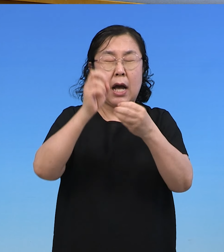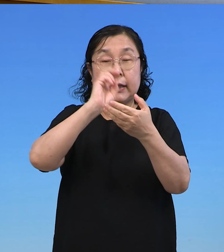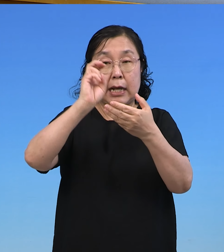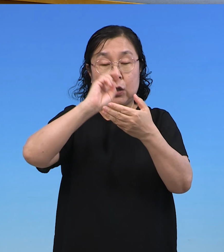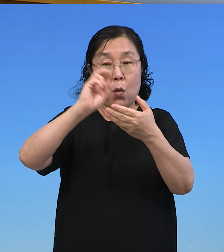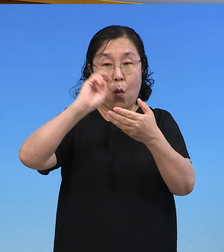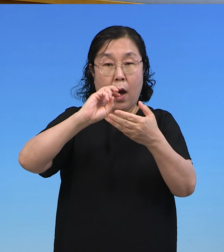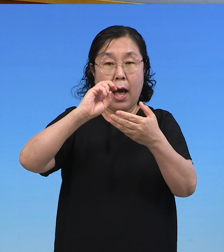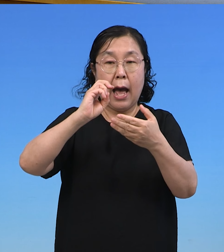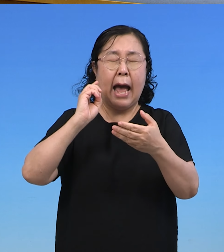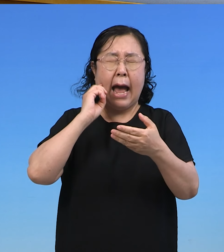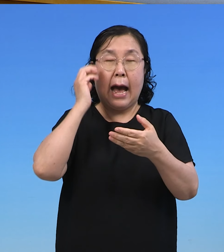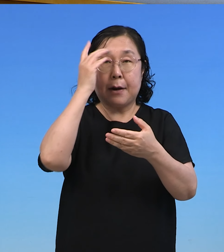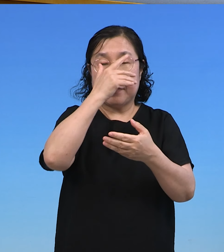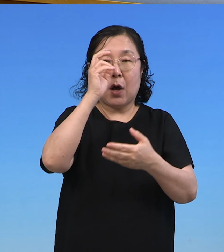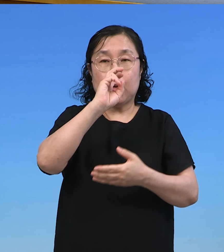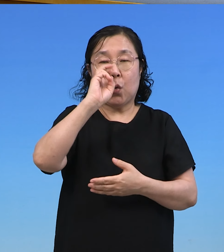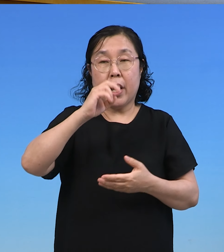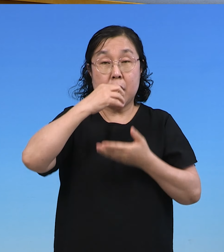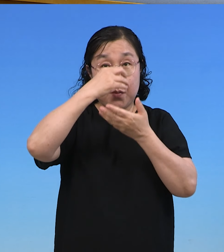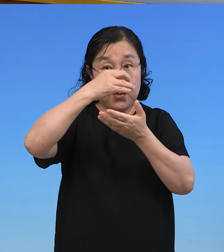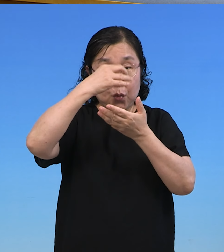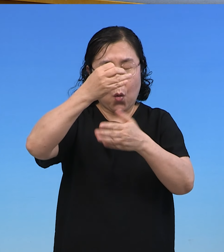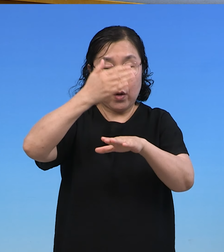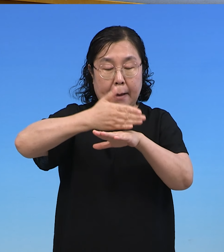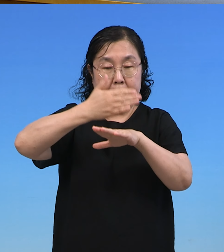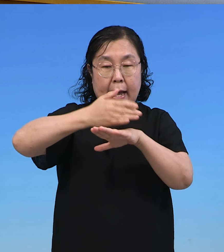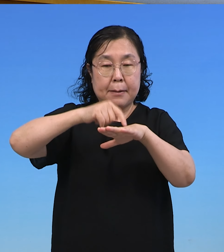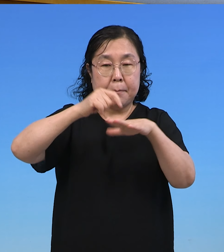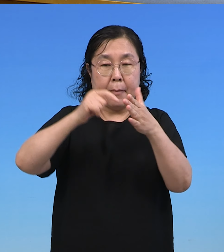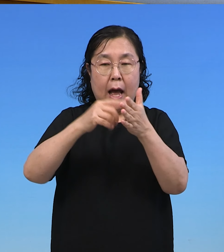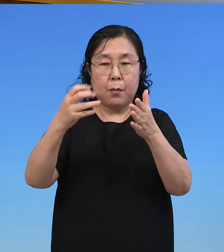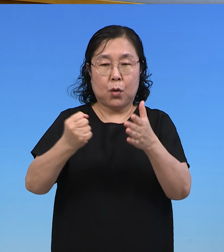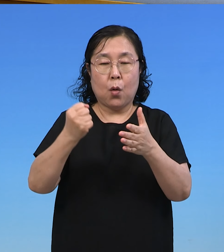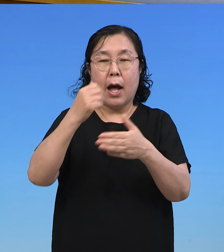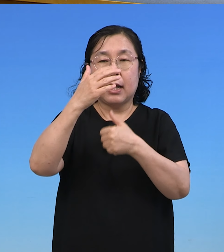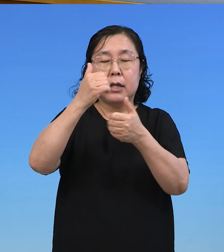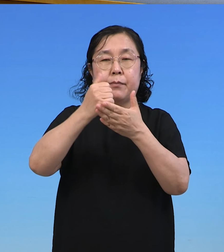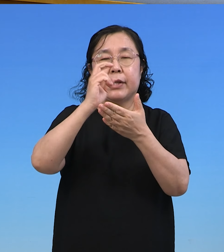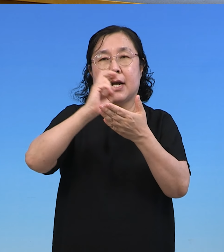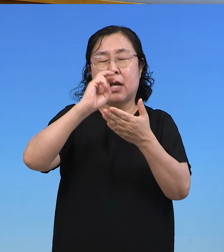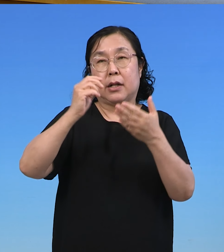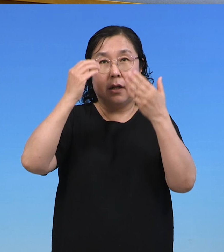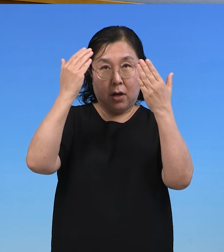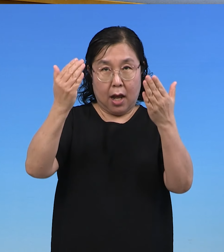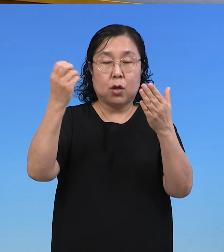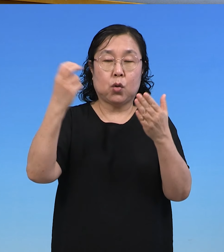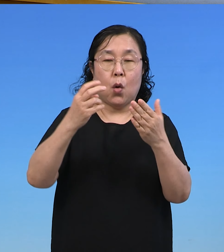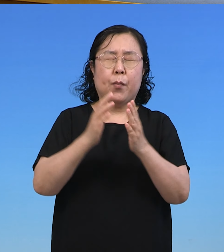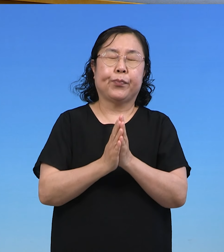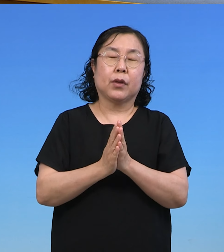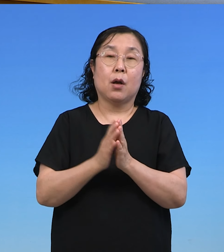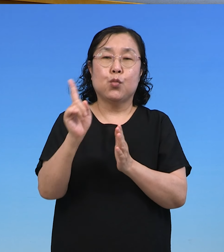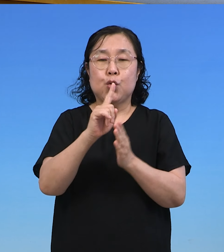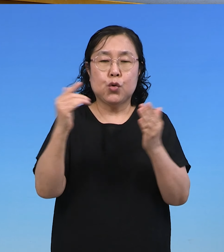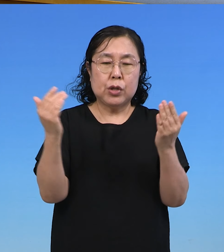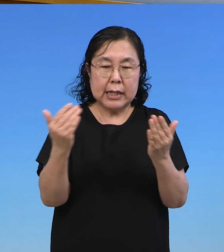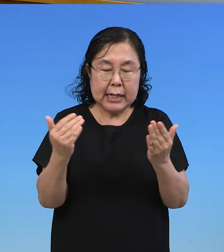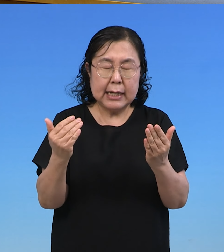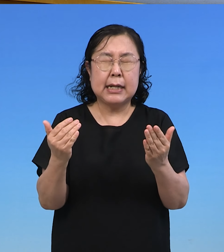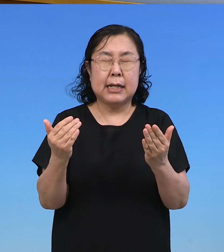노래를 부르며 감사하는 마음으로 하나님을 찬양하고, 그 다음 17절, 또 무엇을 하든지